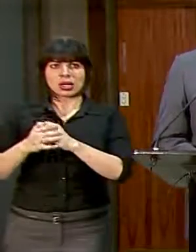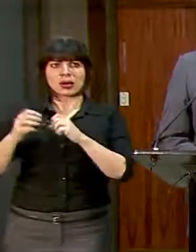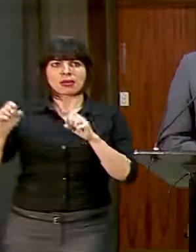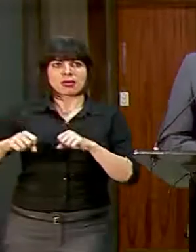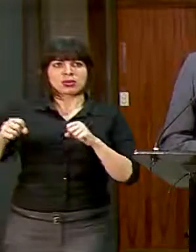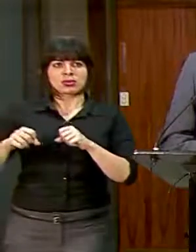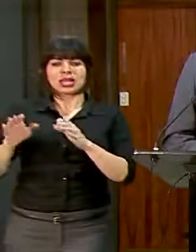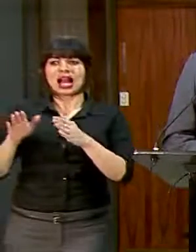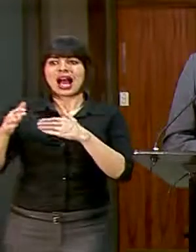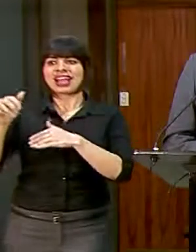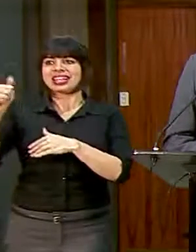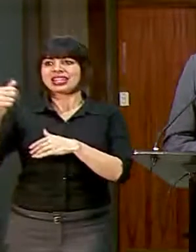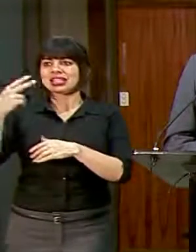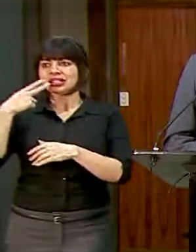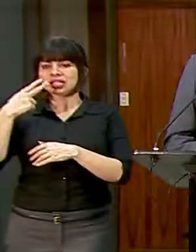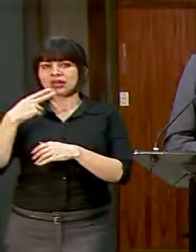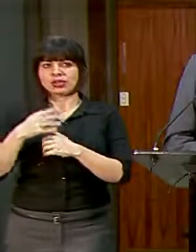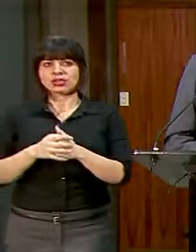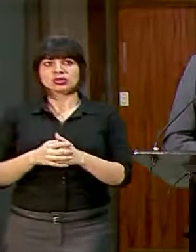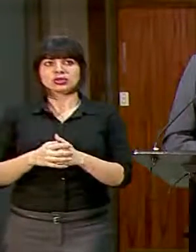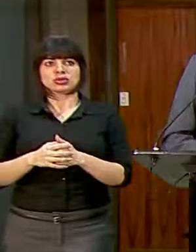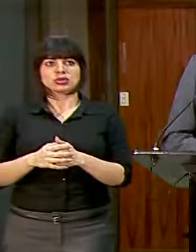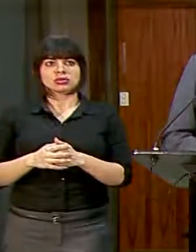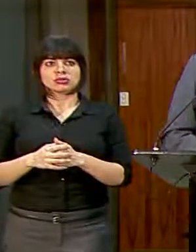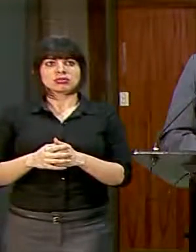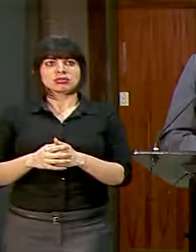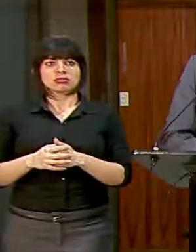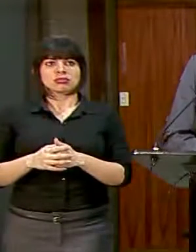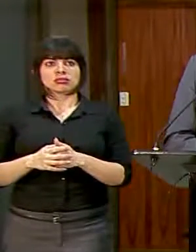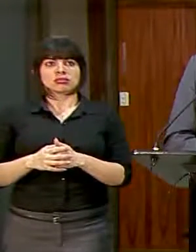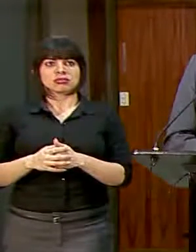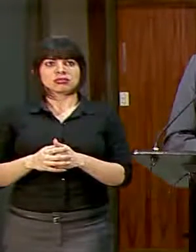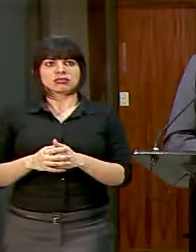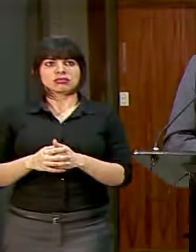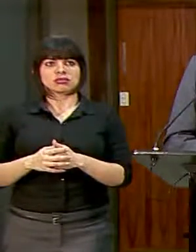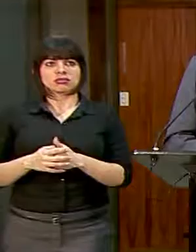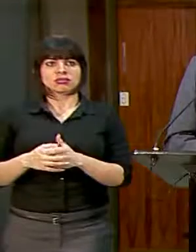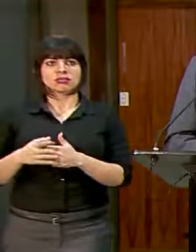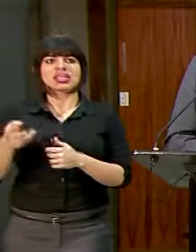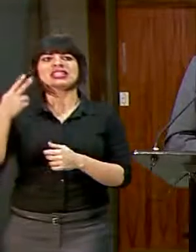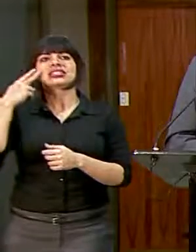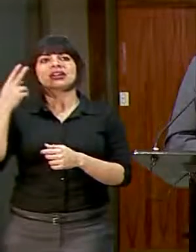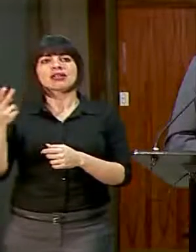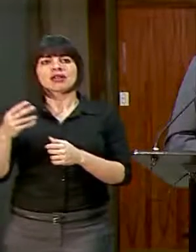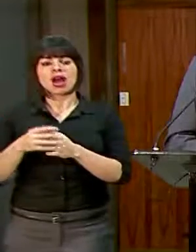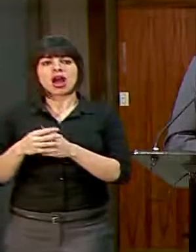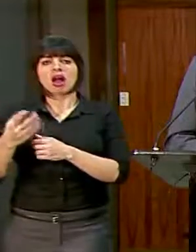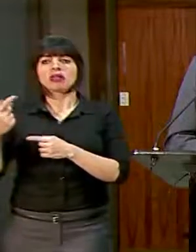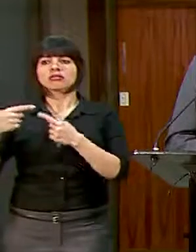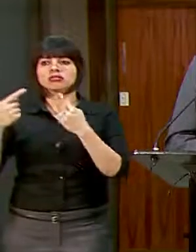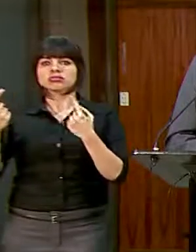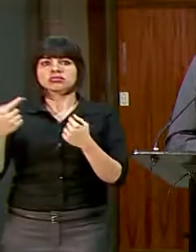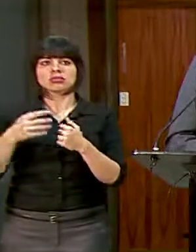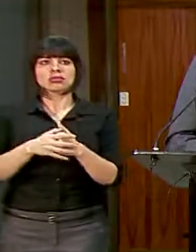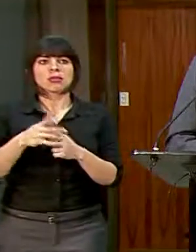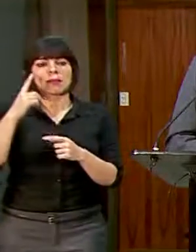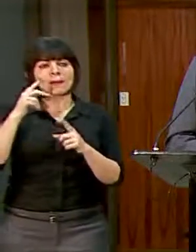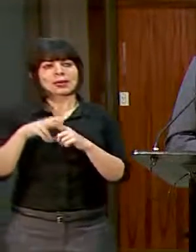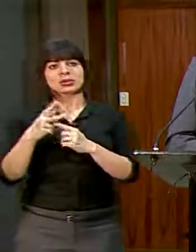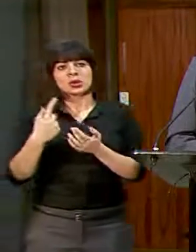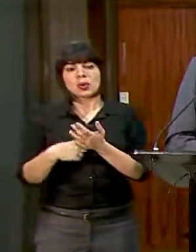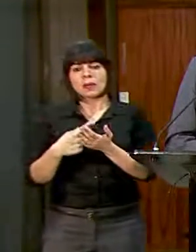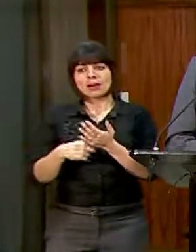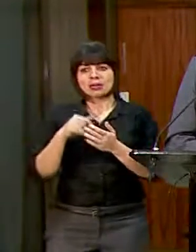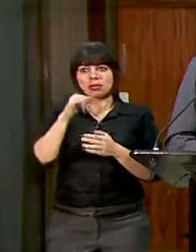cada caja de 10 cigarrillos, que se haya, pues, se ha modificado cuando se violó la ley de antitabaco. Entonces, ¿qué es una